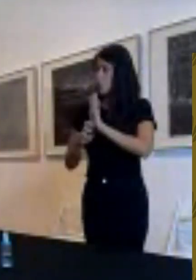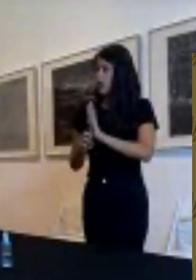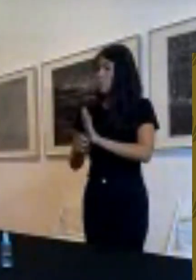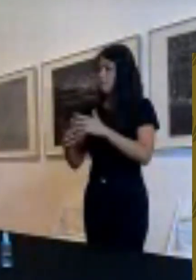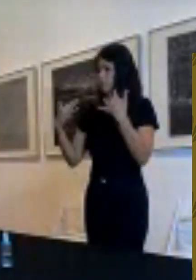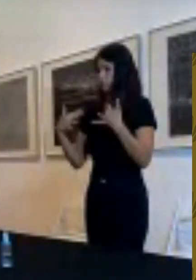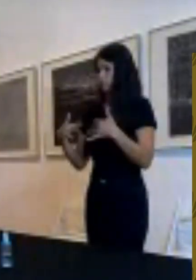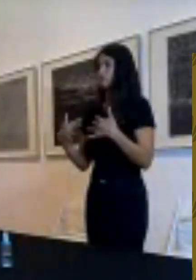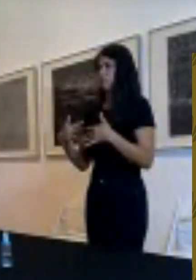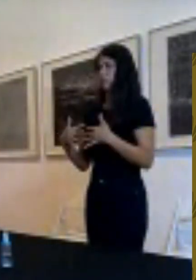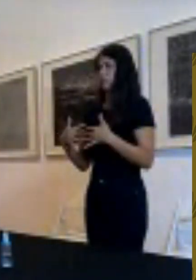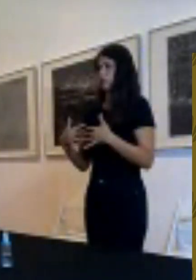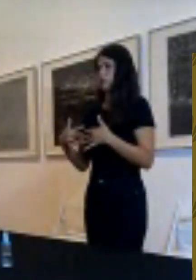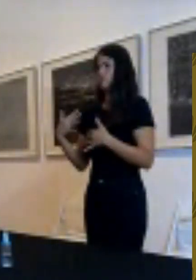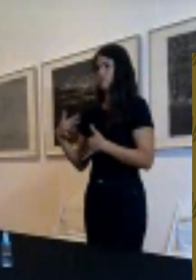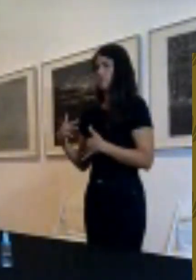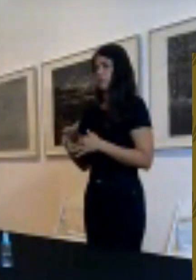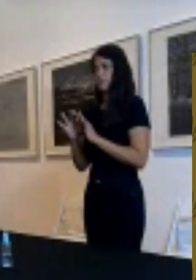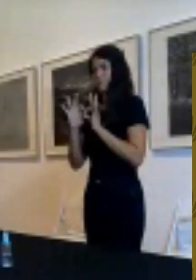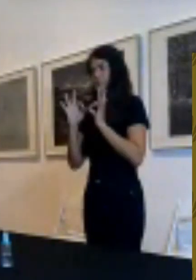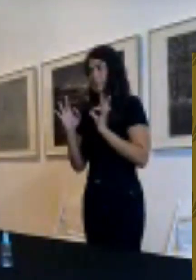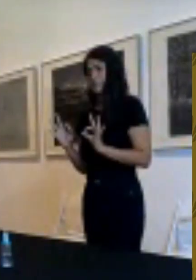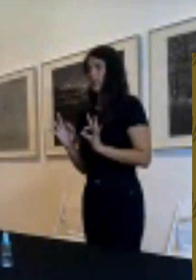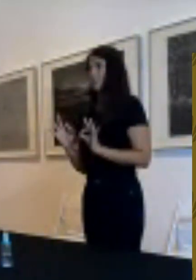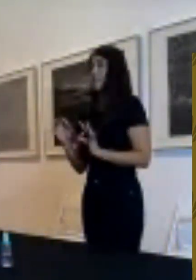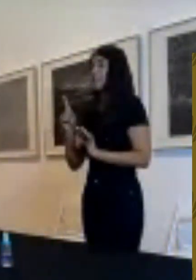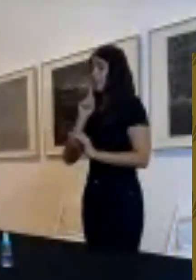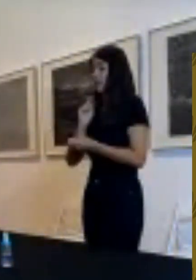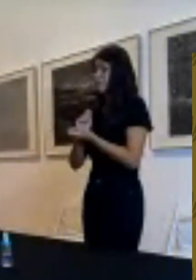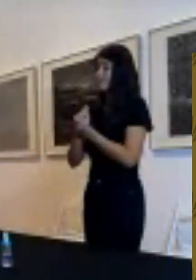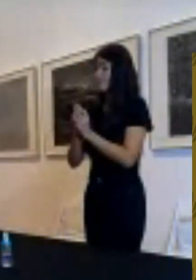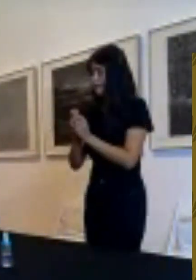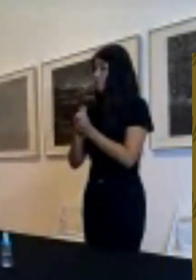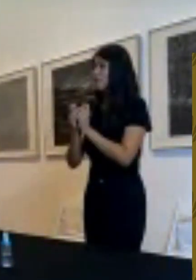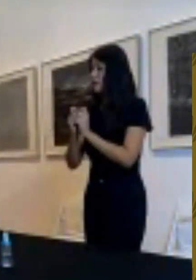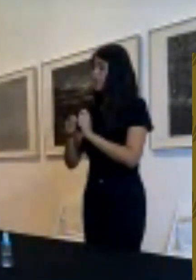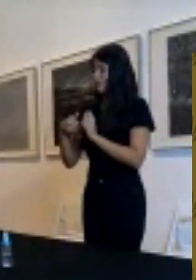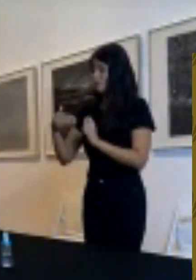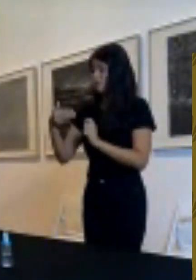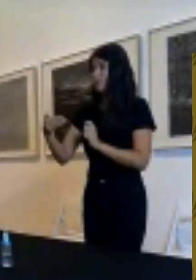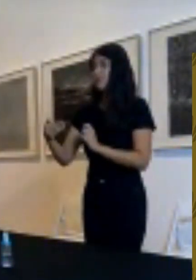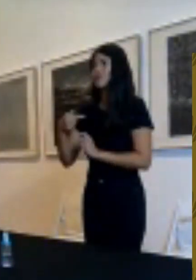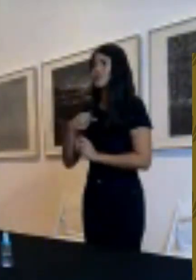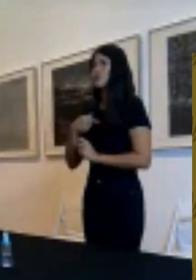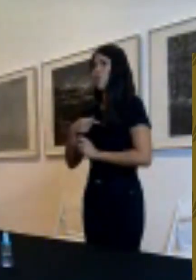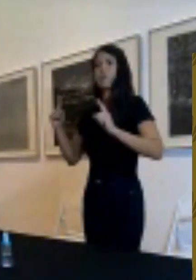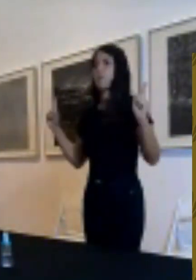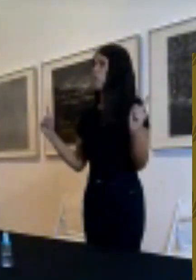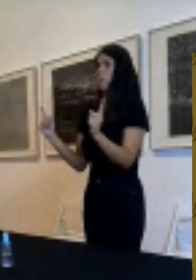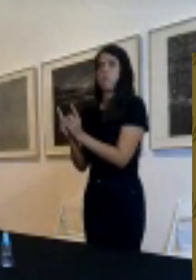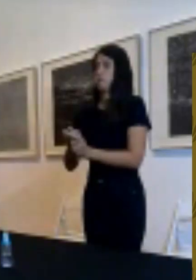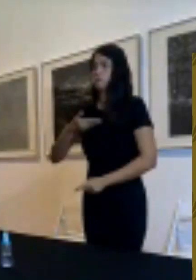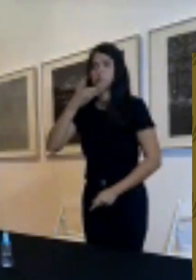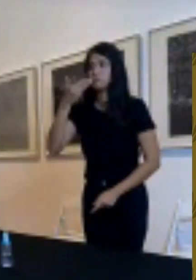muy significativo, y que ha tenido también sus transformaciones, pero principalmente yo creo que es muy importante,